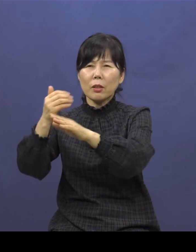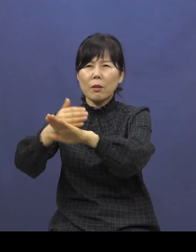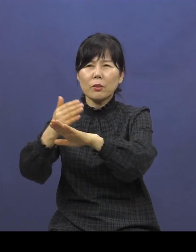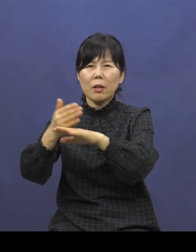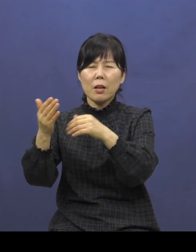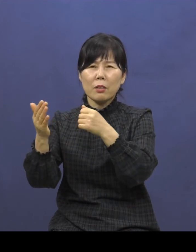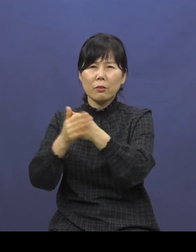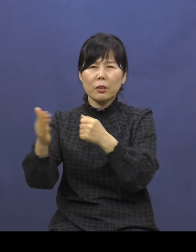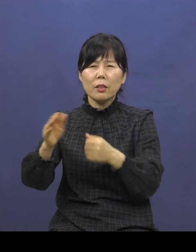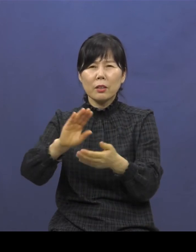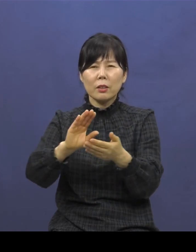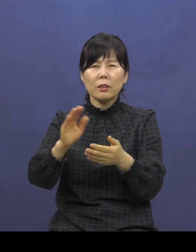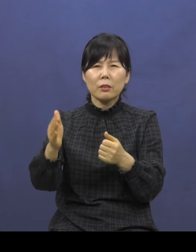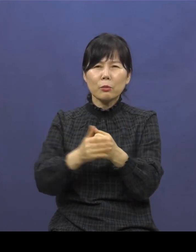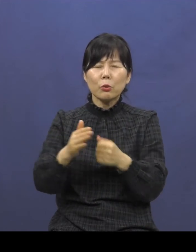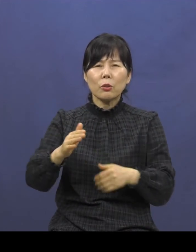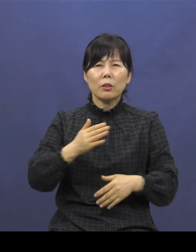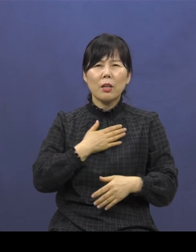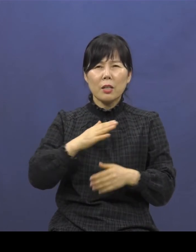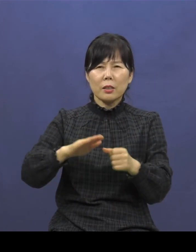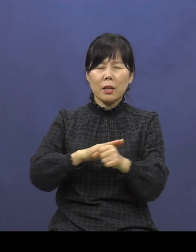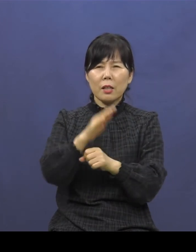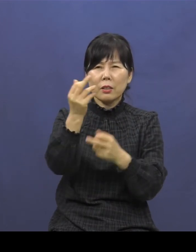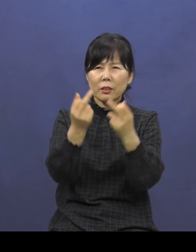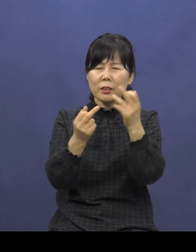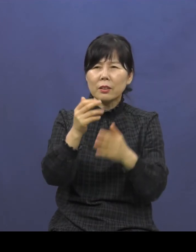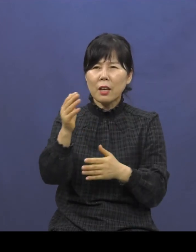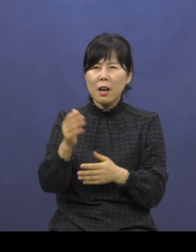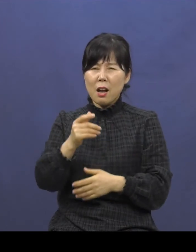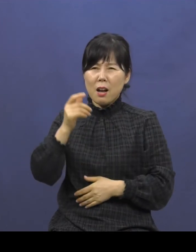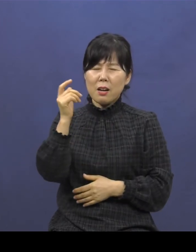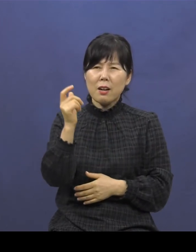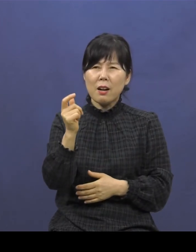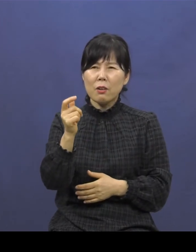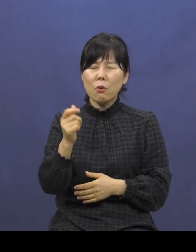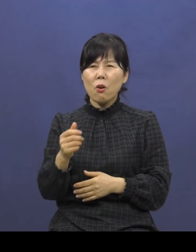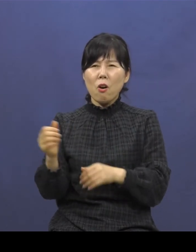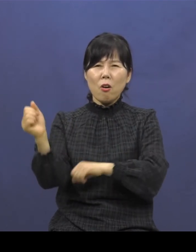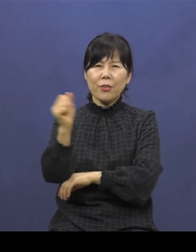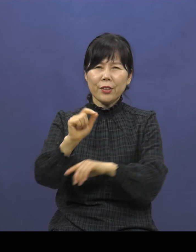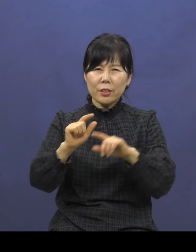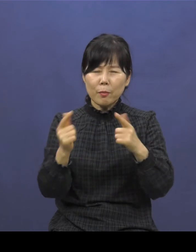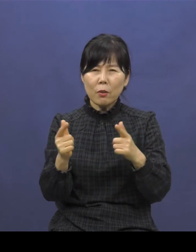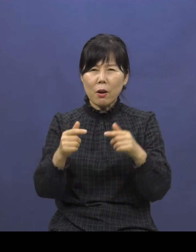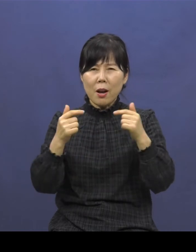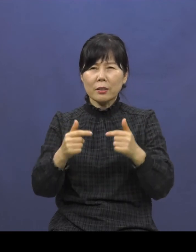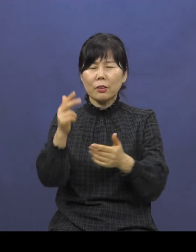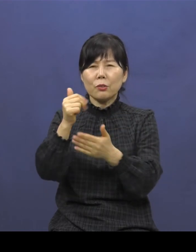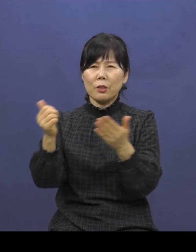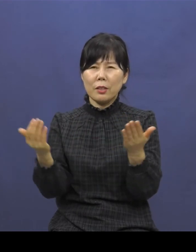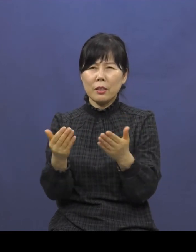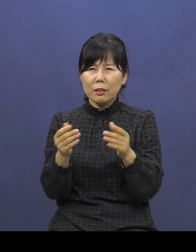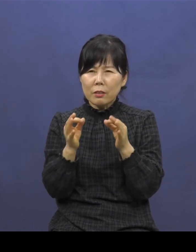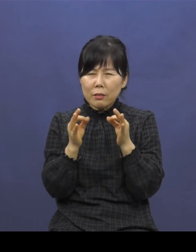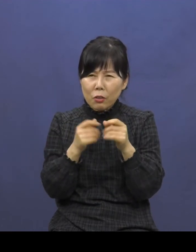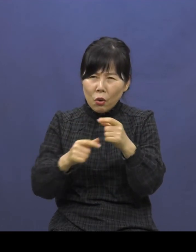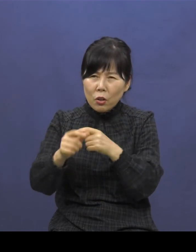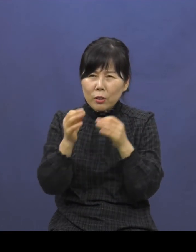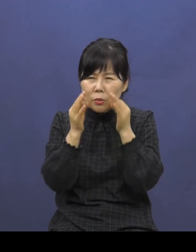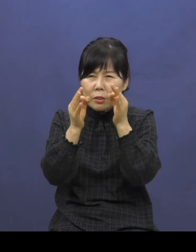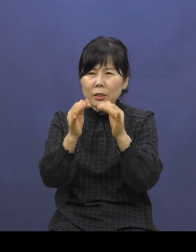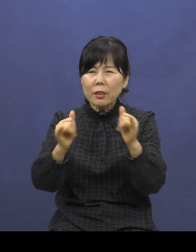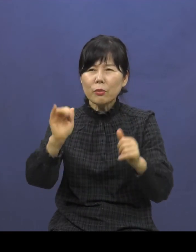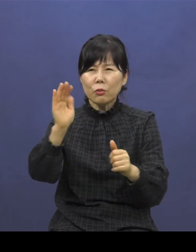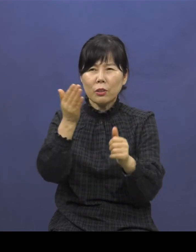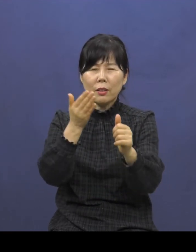주시는 하나님께 감사하노니, 그러므로 내 사랑하는 형제들아, 견실하며 흔들리지 말고 항상 주의 일에